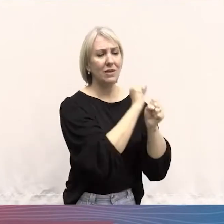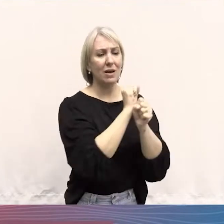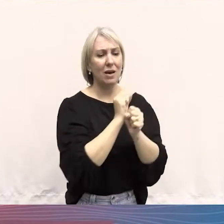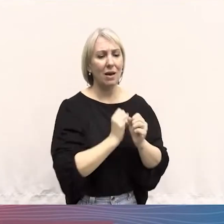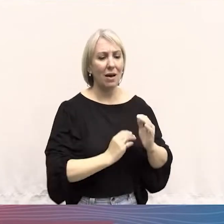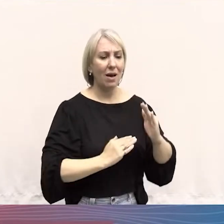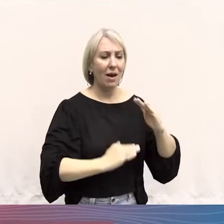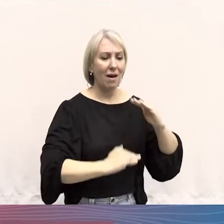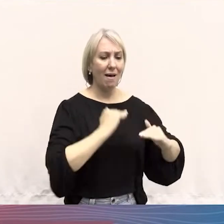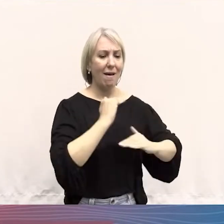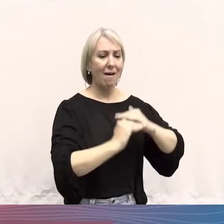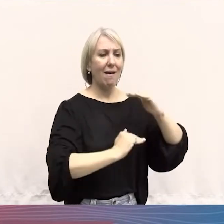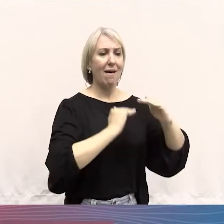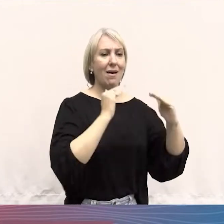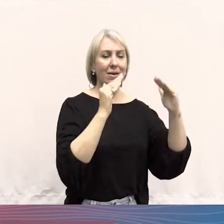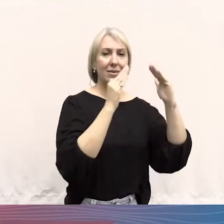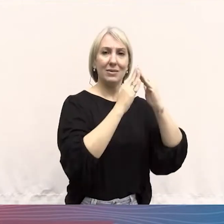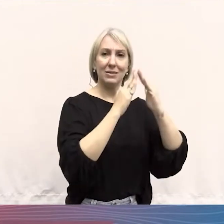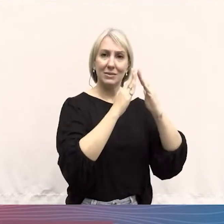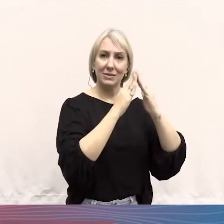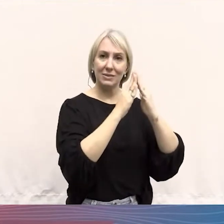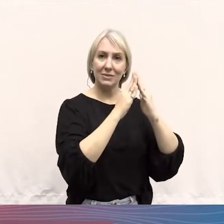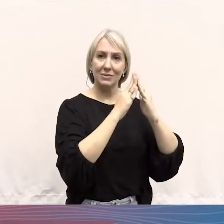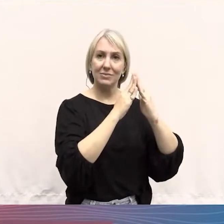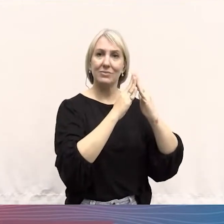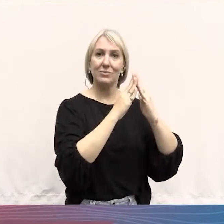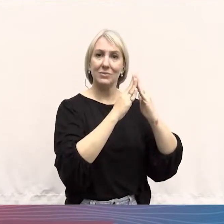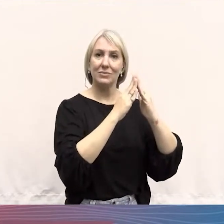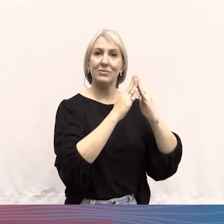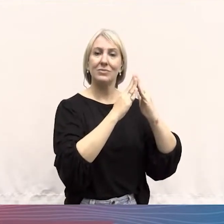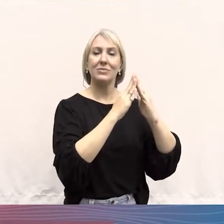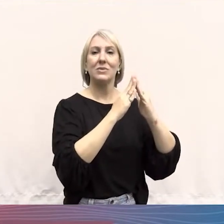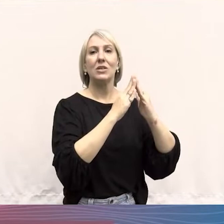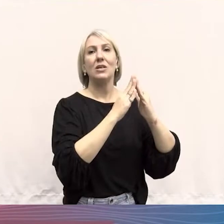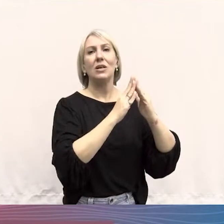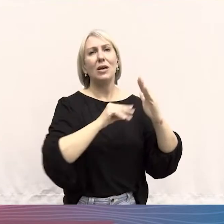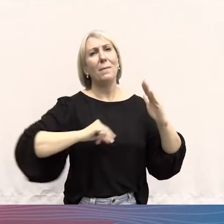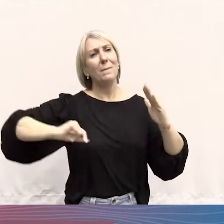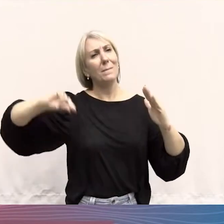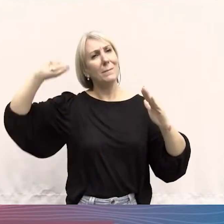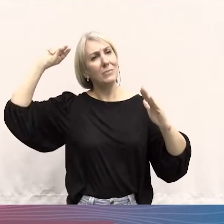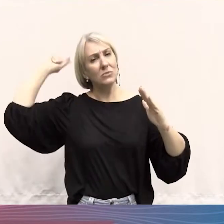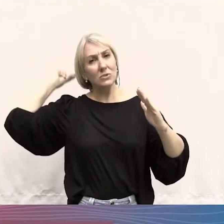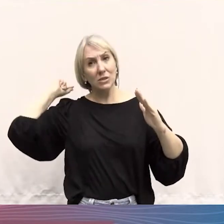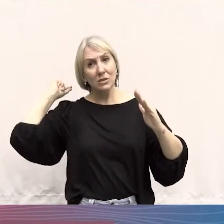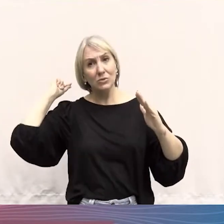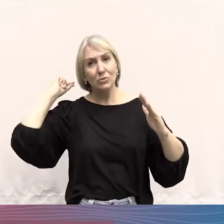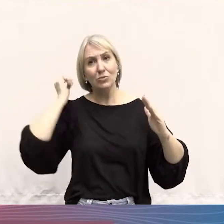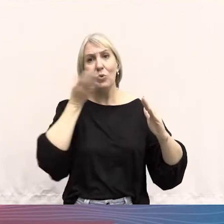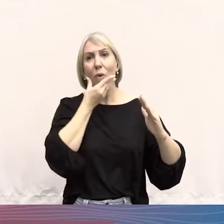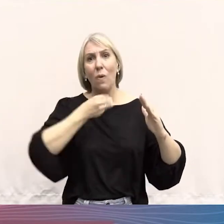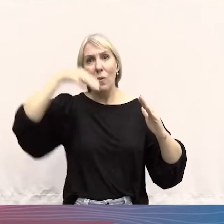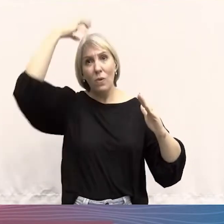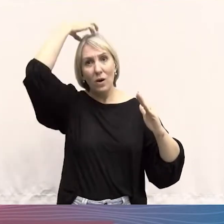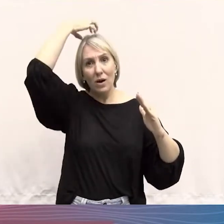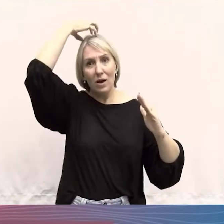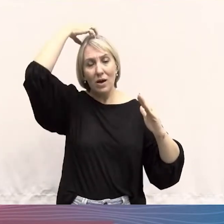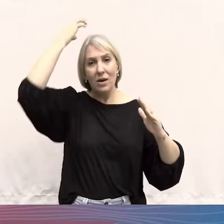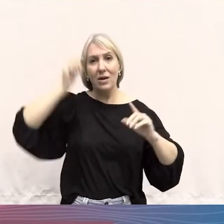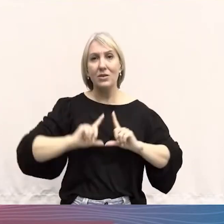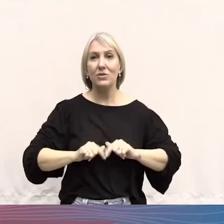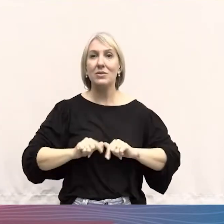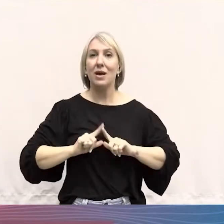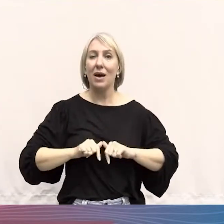fora reconstruído, a qual um grande rei de Israel edificou e a terminou. Mas depois de que nossos